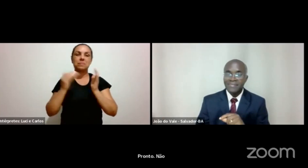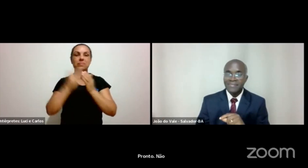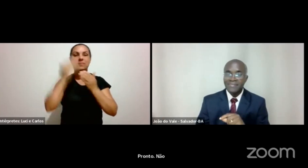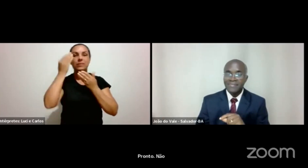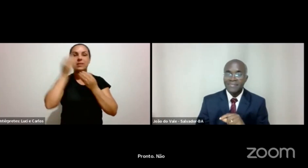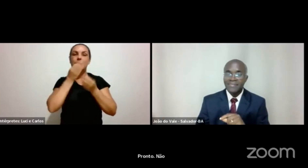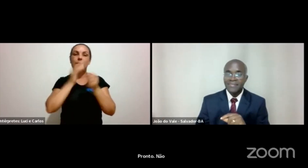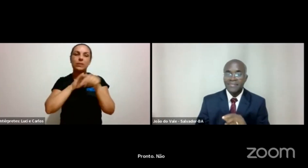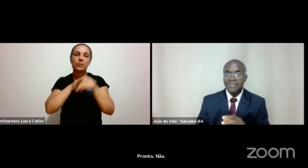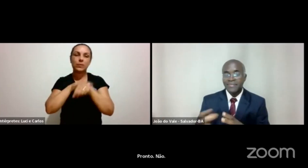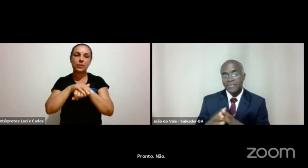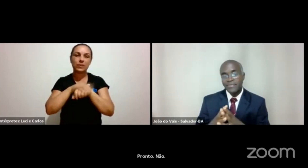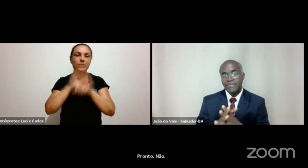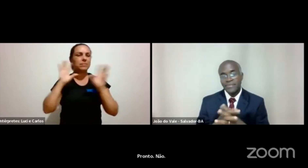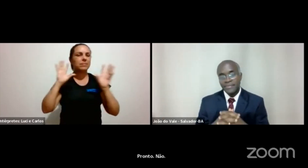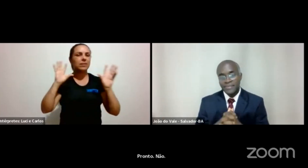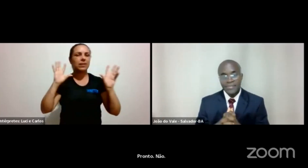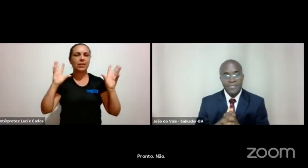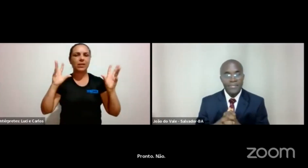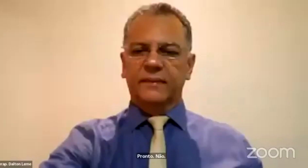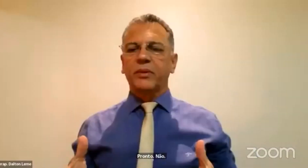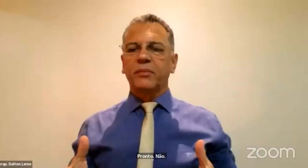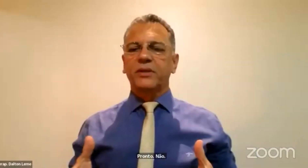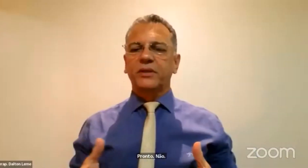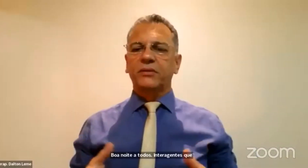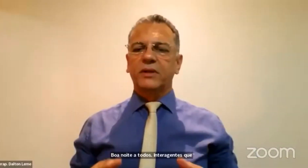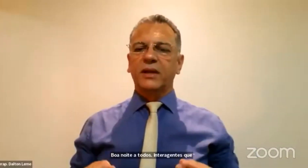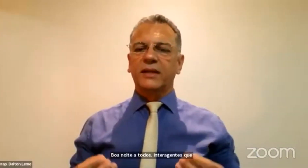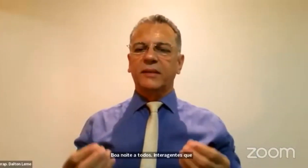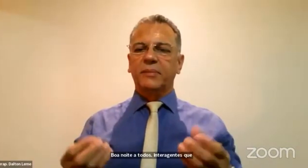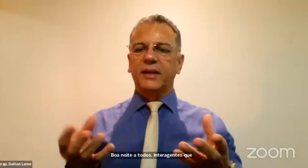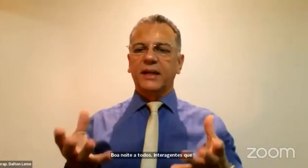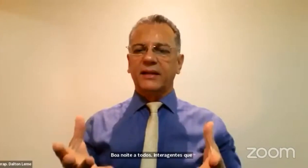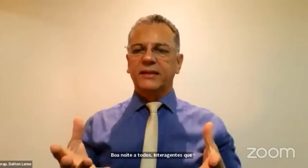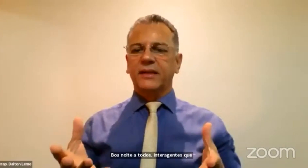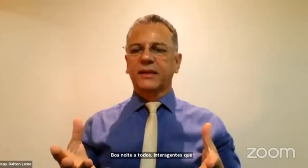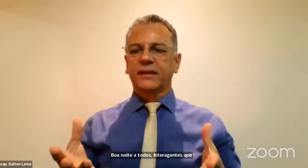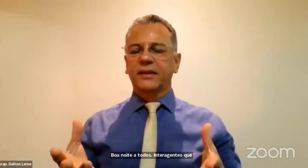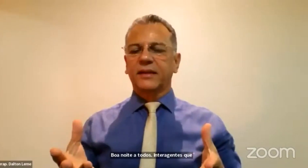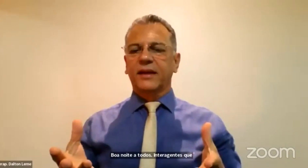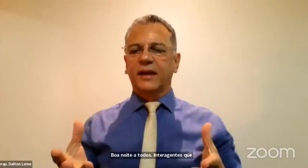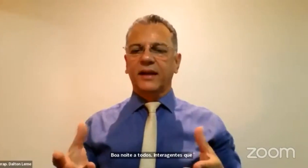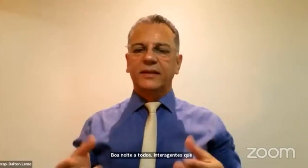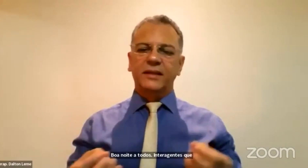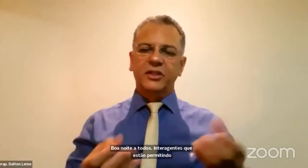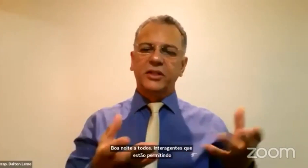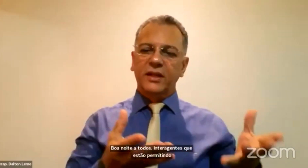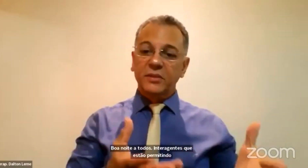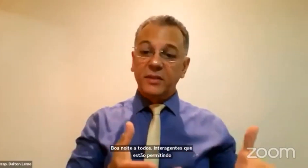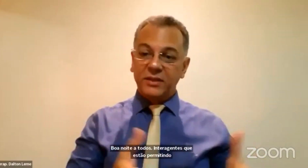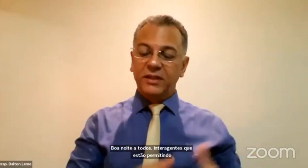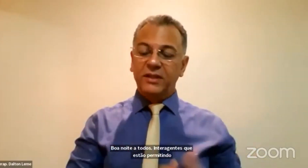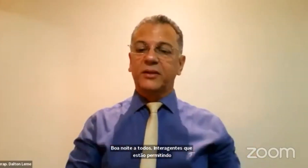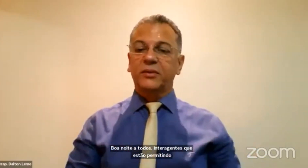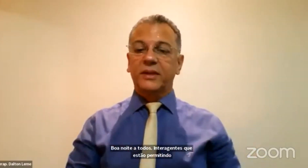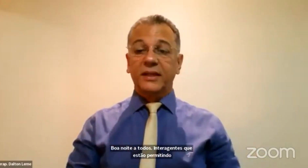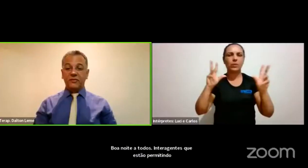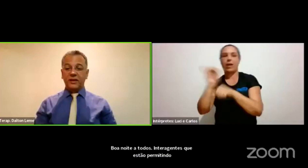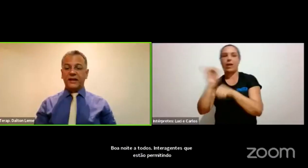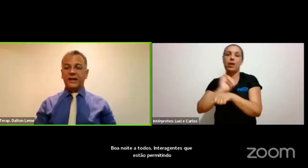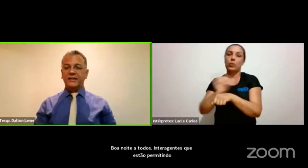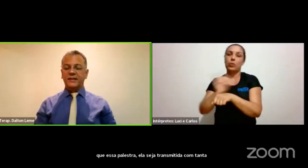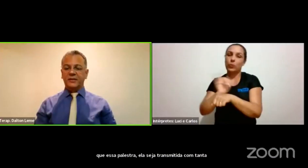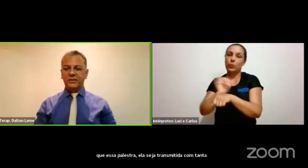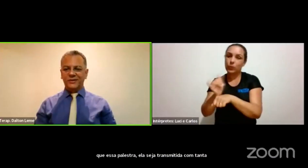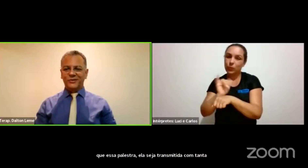Cláudia. Boa noite a todos os interagentes que estão permitindo que essa palestra ela seja transmitida com